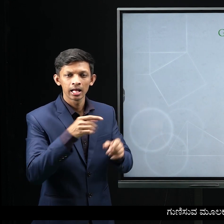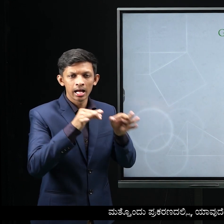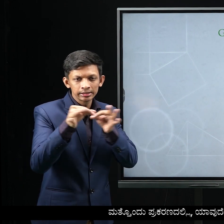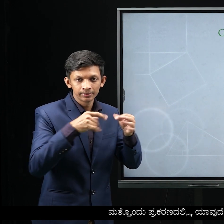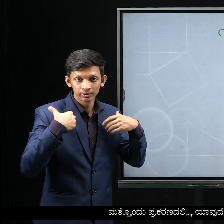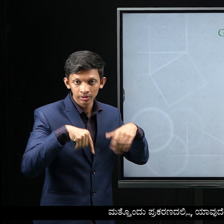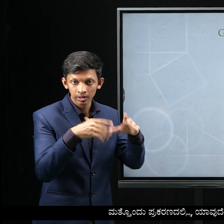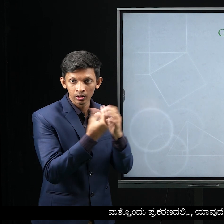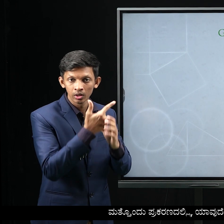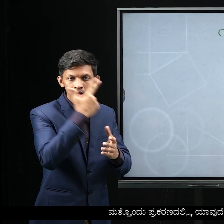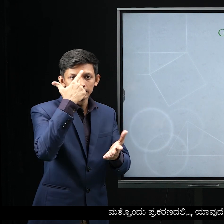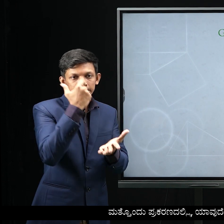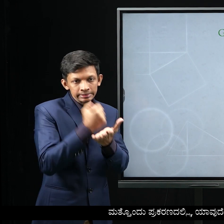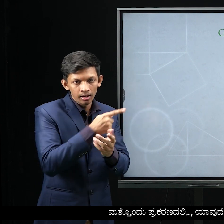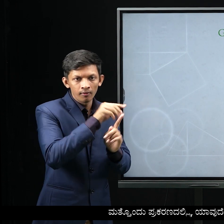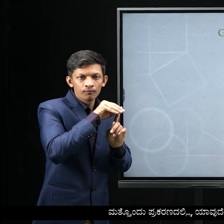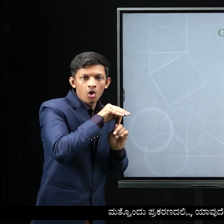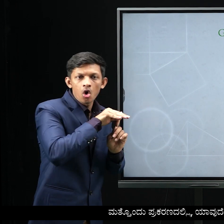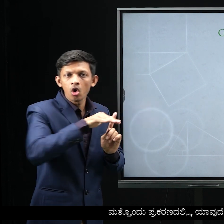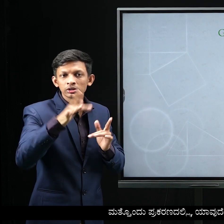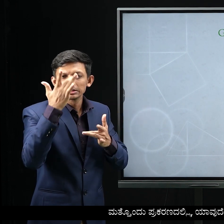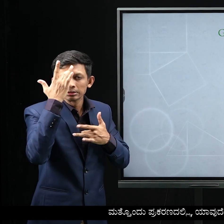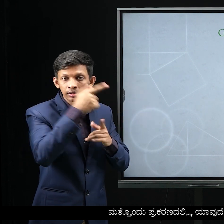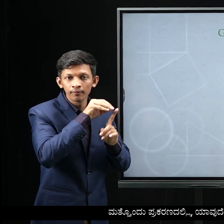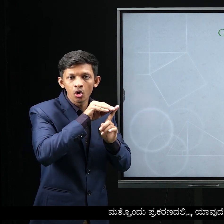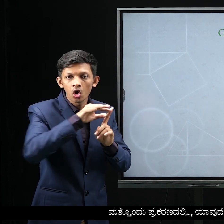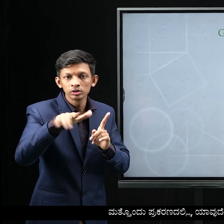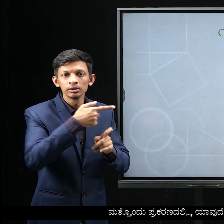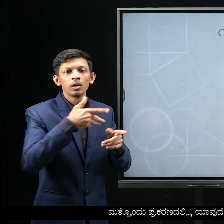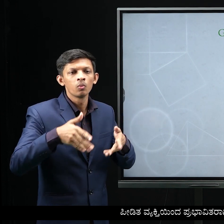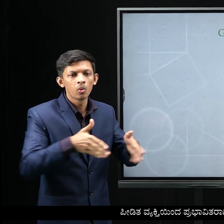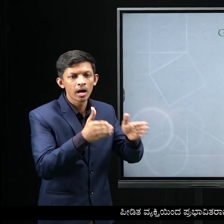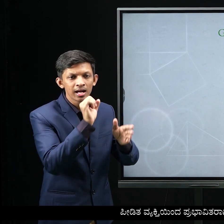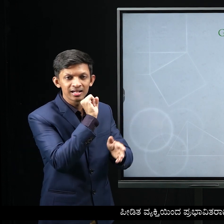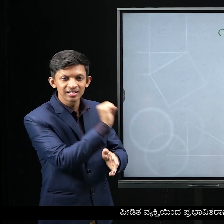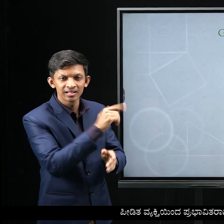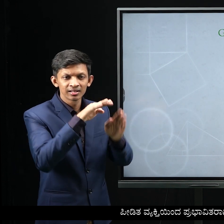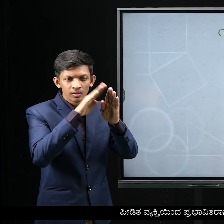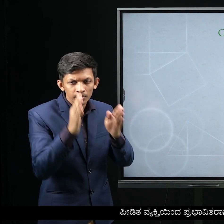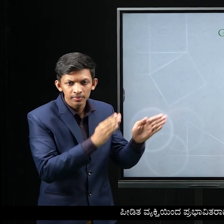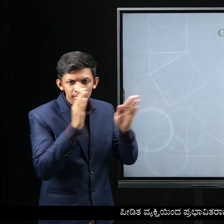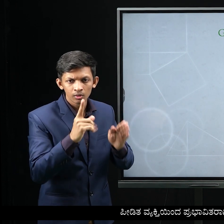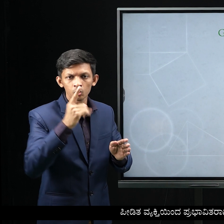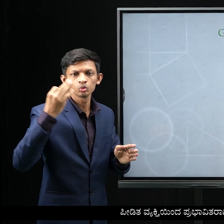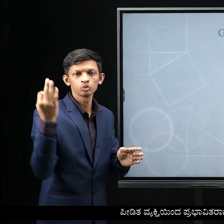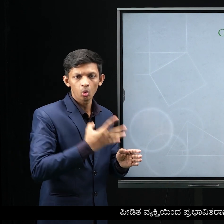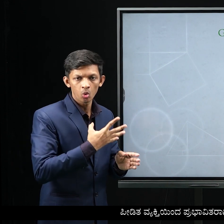ಮತ್ತೊಂದು ಪ್ರಕರಣದಲ್ಲಿ ಯಾವುದೇ ಹಂತದಲ್ಲಿ ಇಬ್ಬರು ಹೊಸ ವ್ಯಕ್ತಿಗಳು ಪೀಡಿತ ವ್ಯಕ್ತಿಯಿಂದ ಪ್ರಭಾವಿತರಾಗಿರುವ